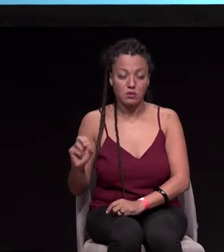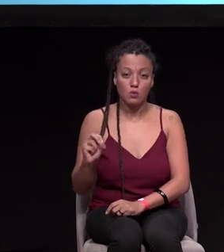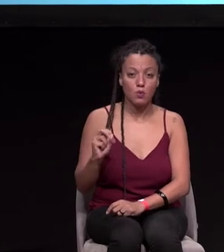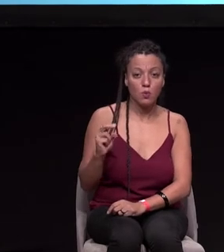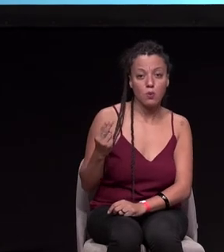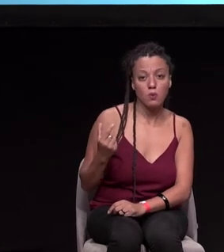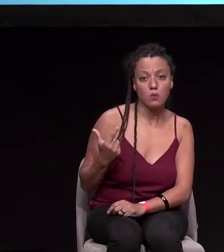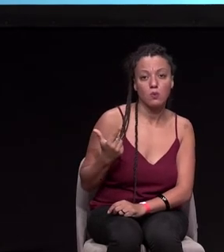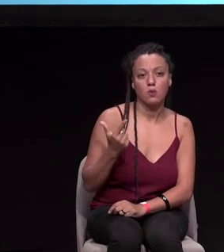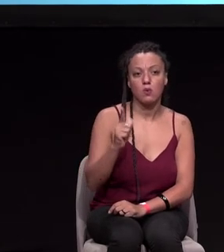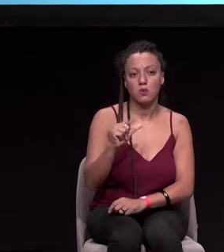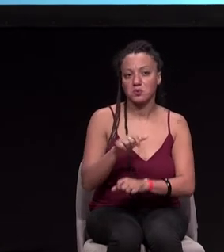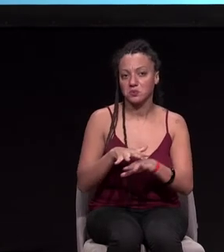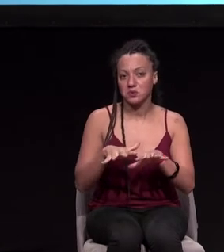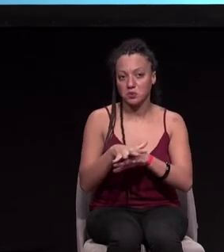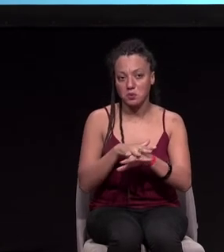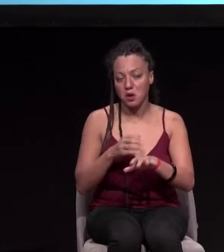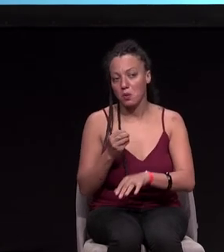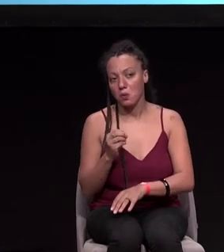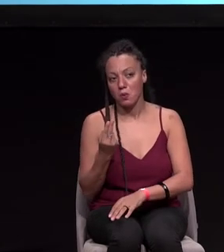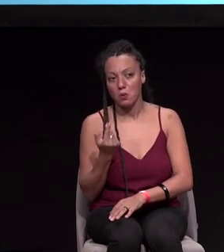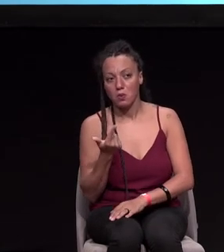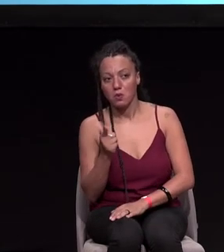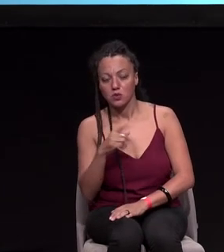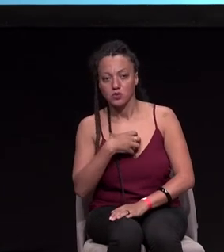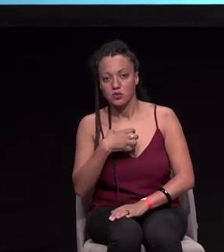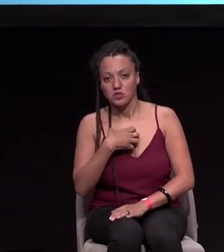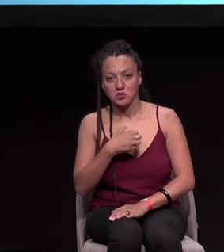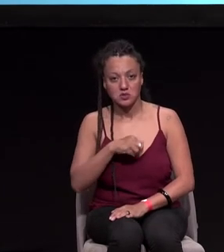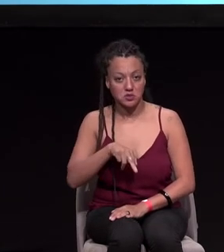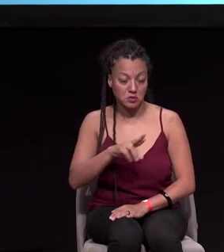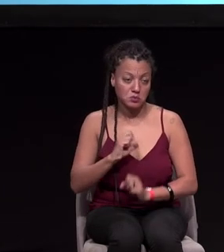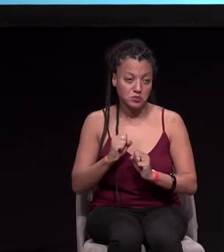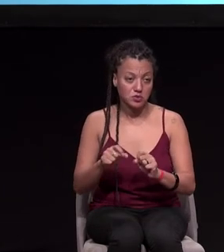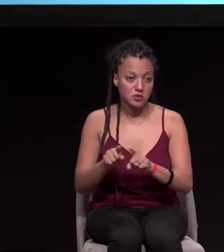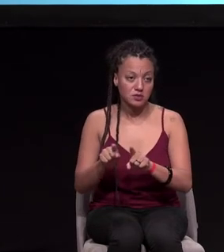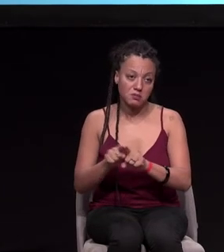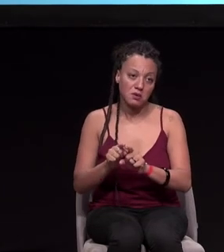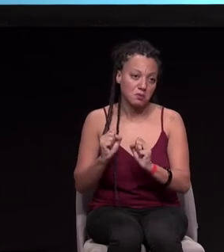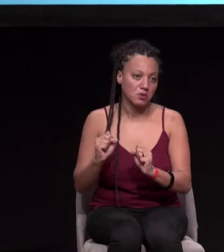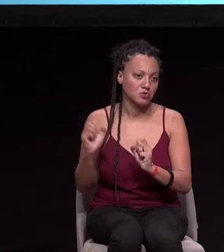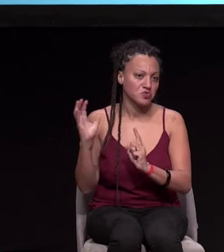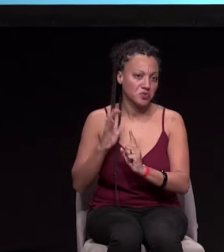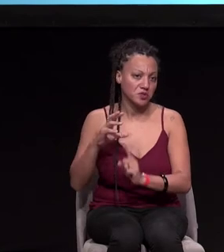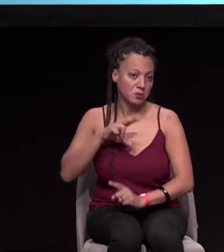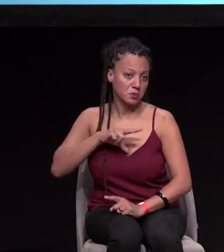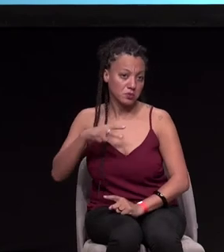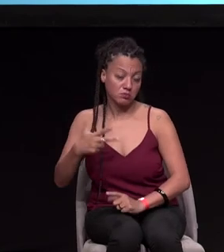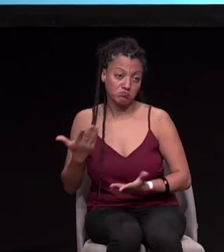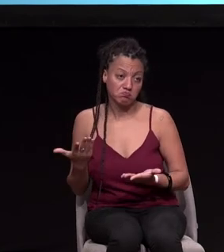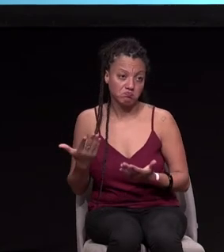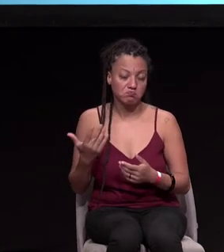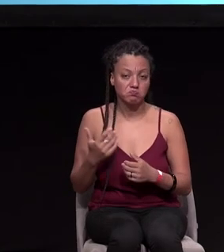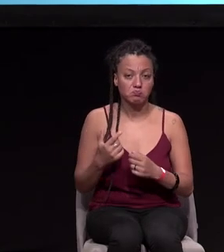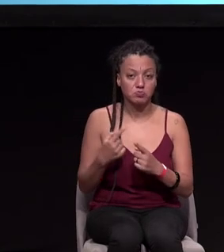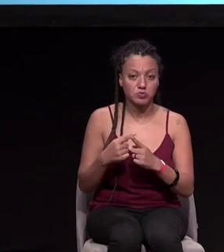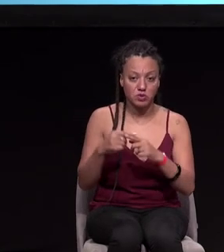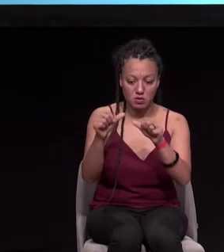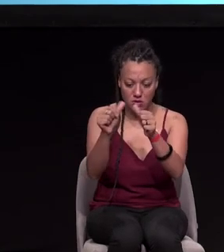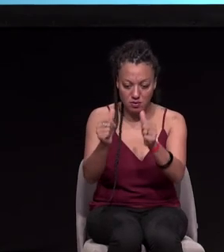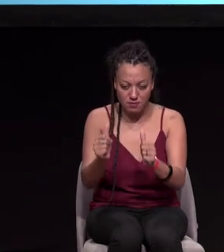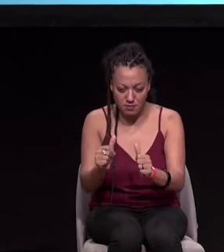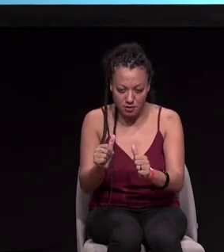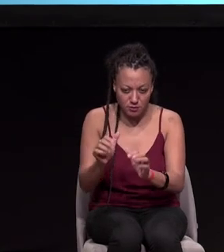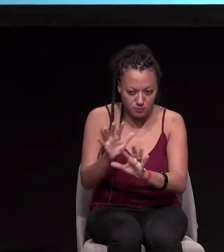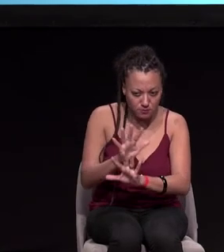qualquer outro tipo de ritual ou qualquer outro tipo de atitude que também podia ser do âmbito português em relação à a